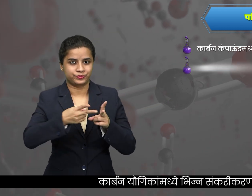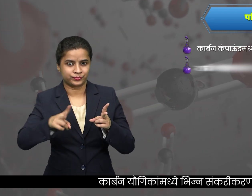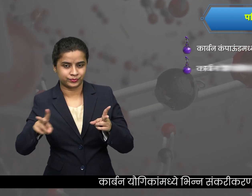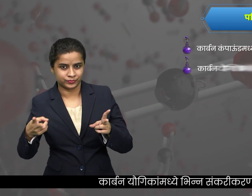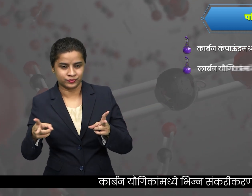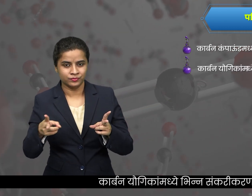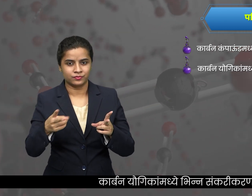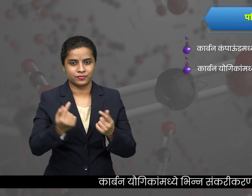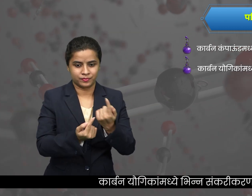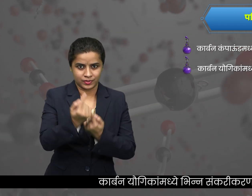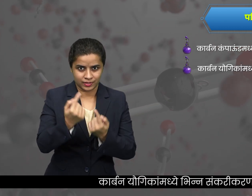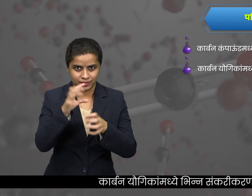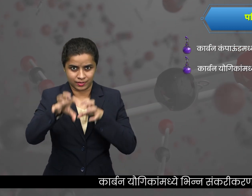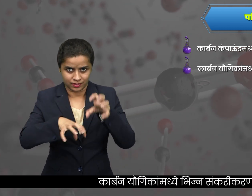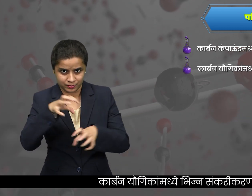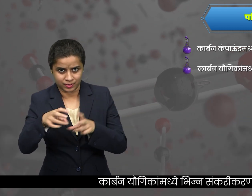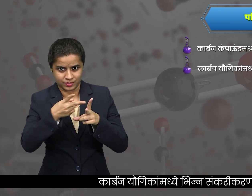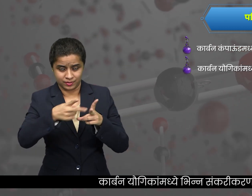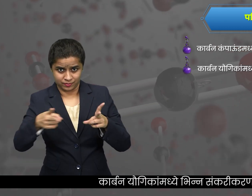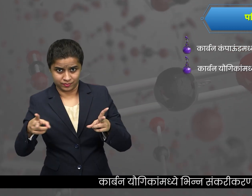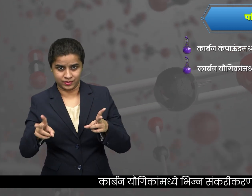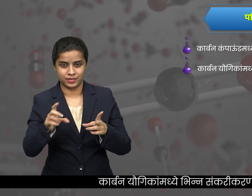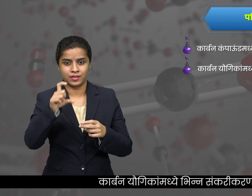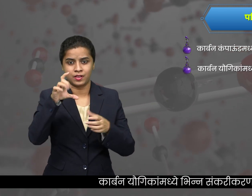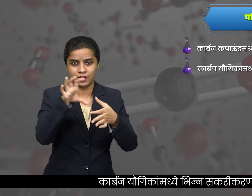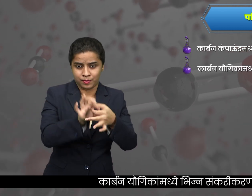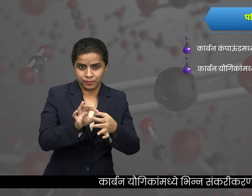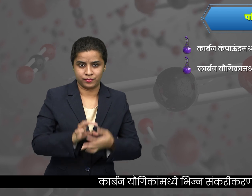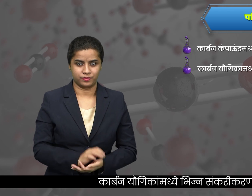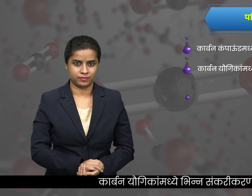कार्बन यौगिकांमध्ये भिन्न संकरीकरण,